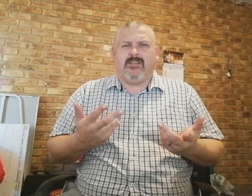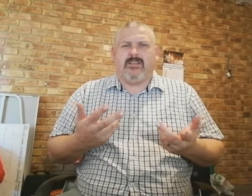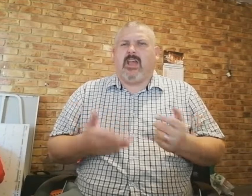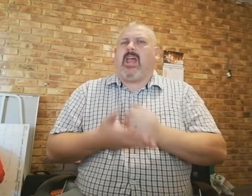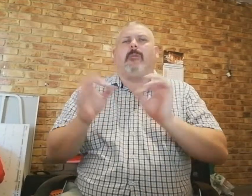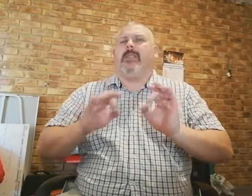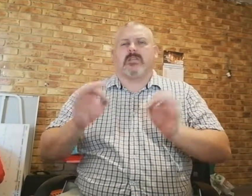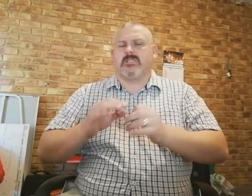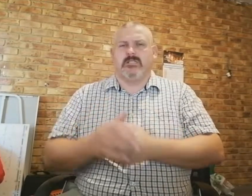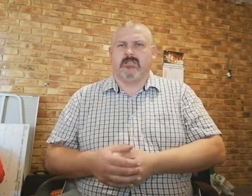Help niks.